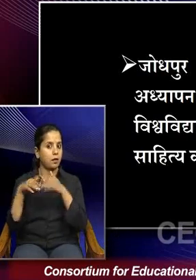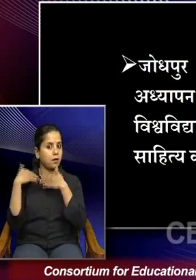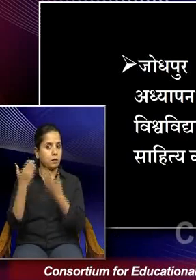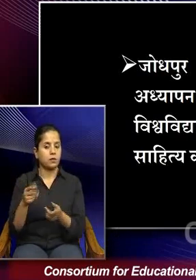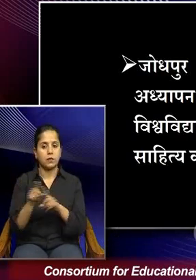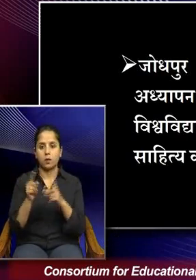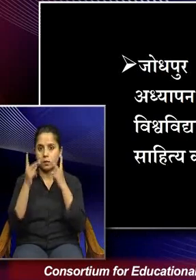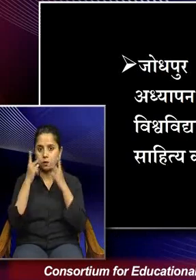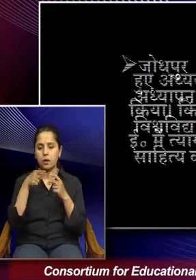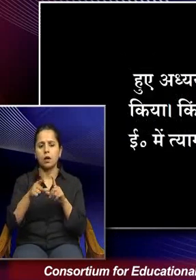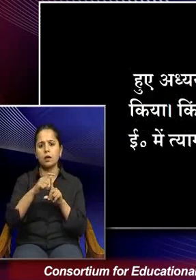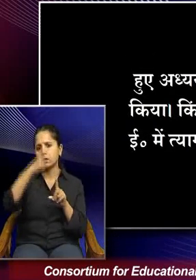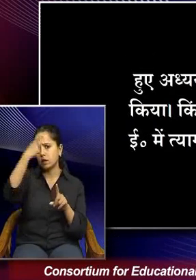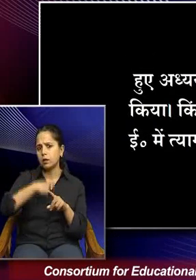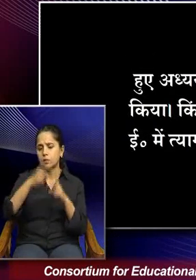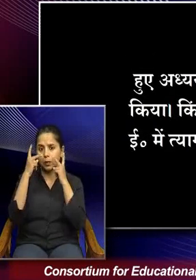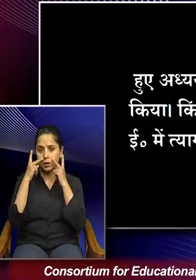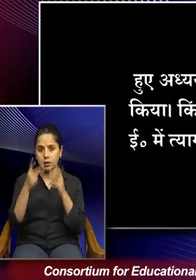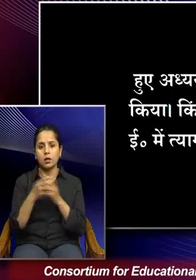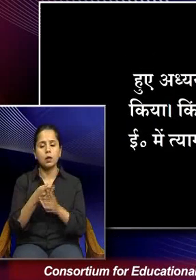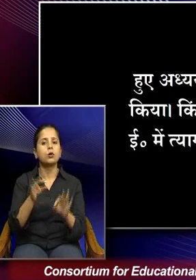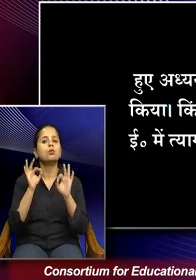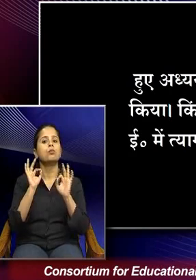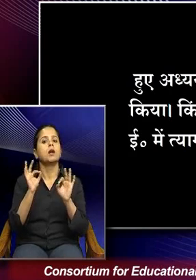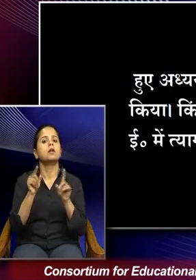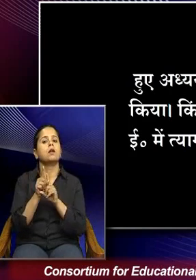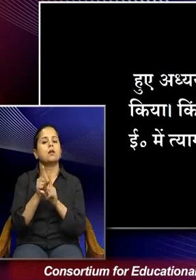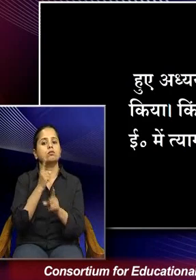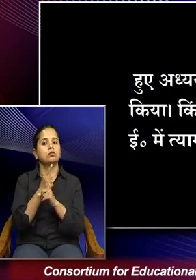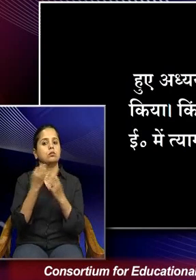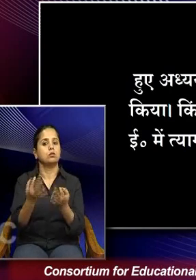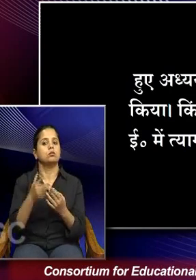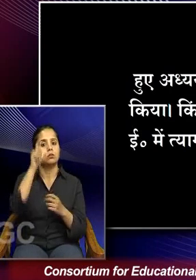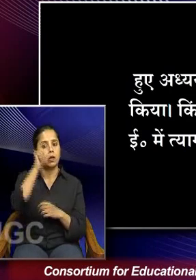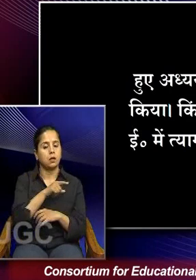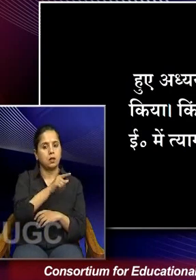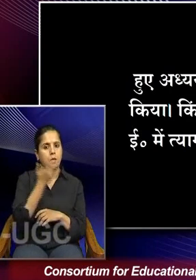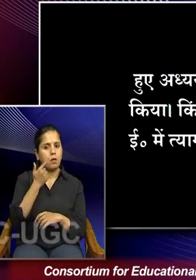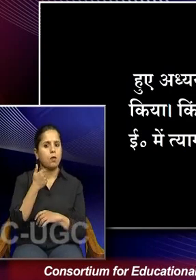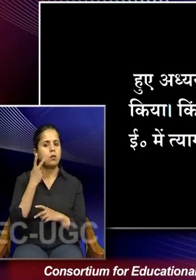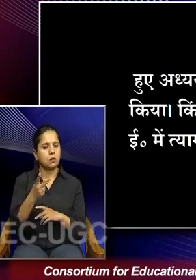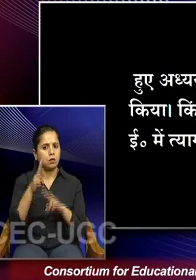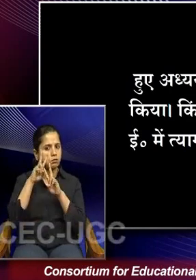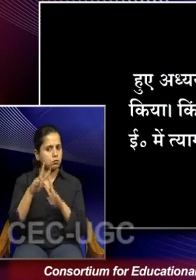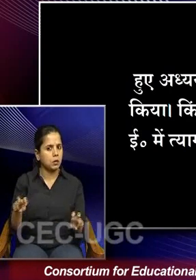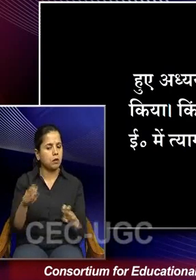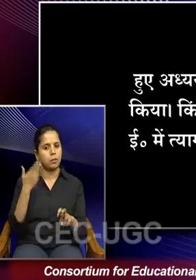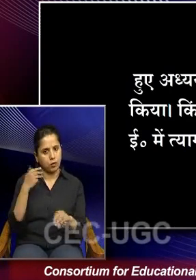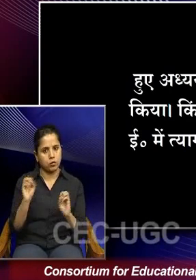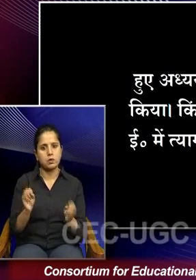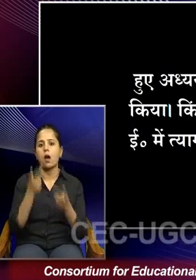उसे अनुशासन के विशेषज्ञ के रूप में उन्होंने अध्यापन प्रारंभ किया